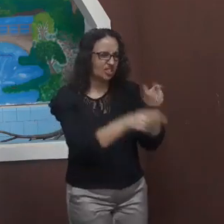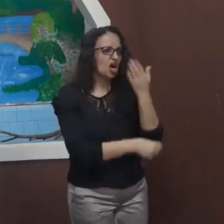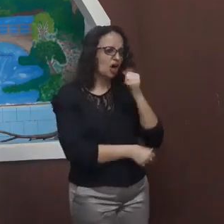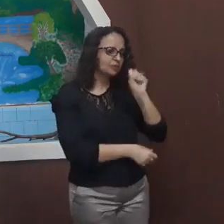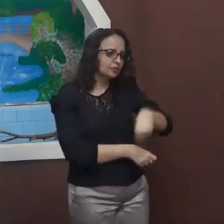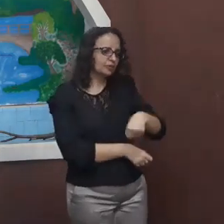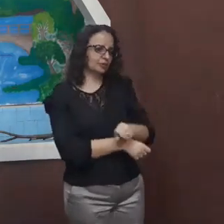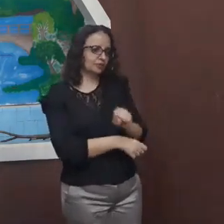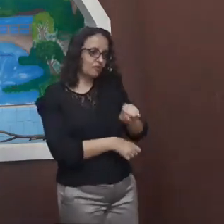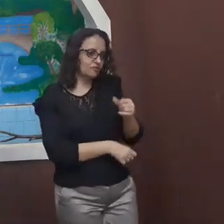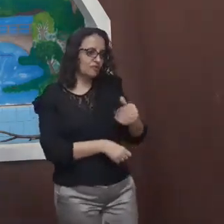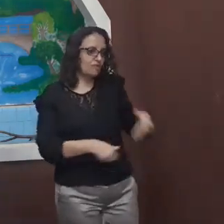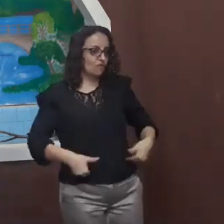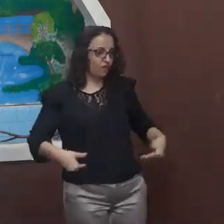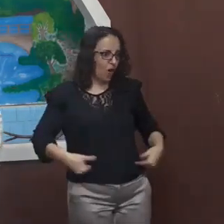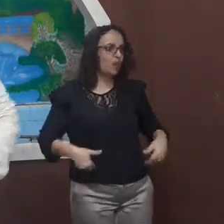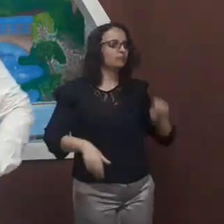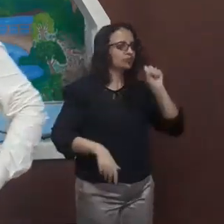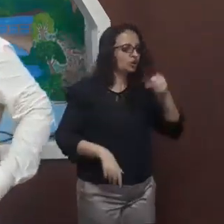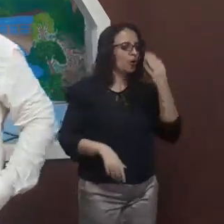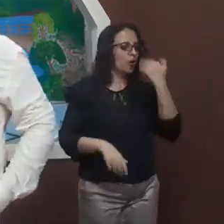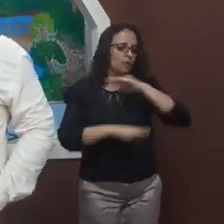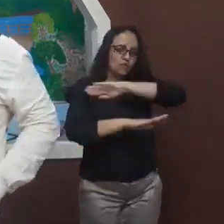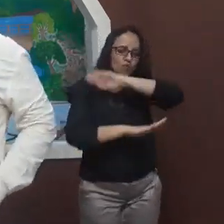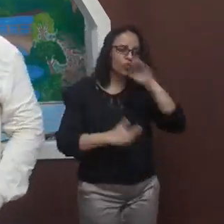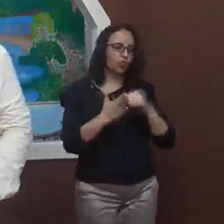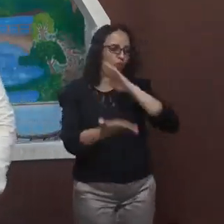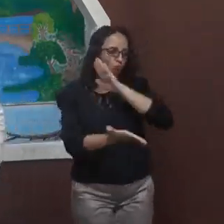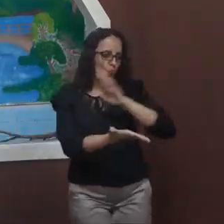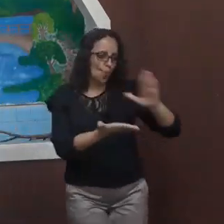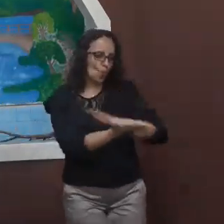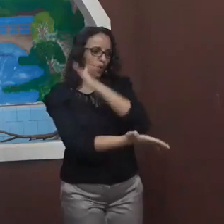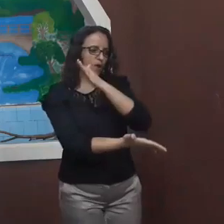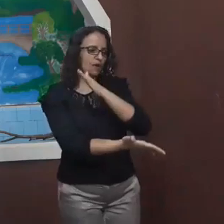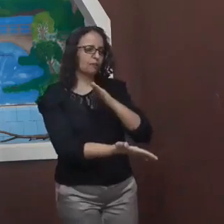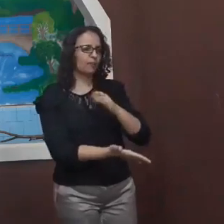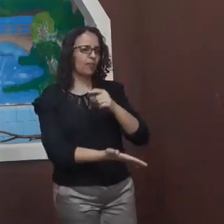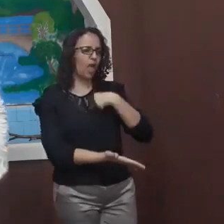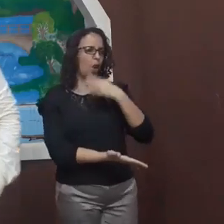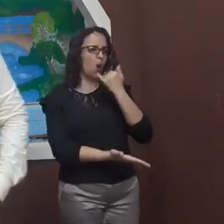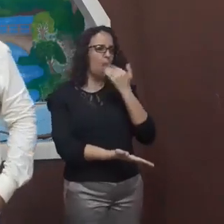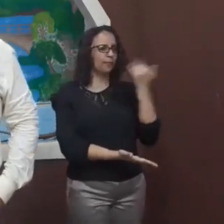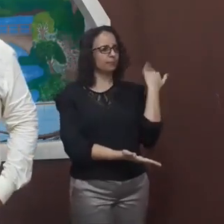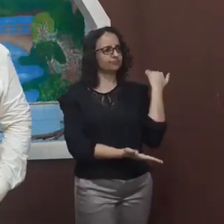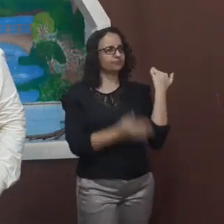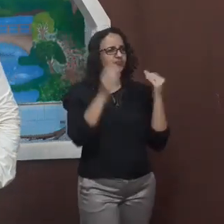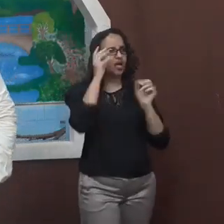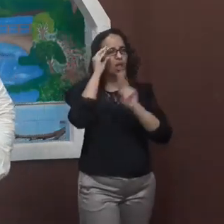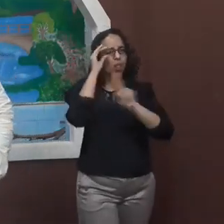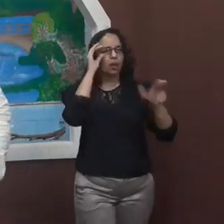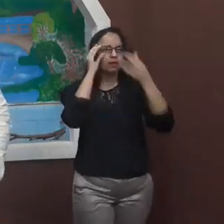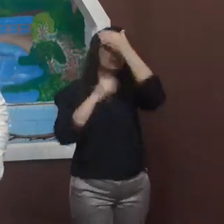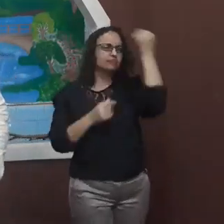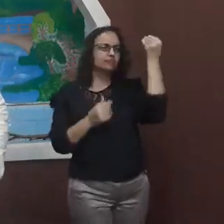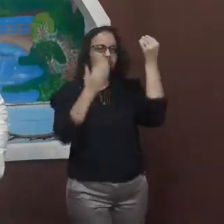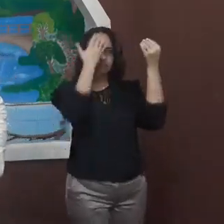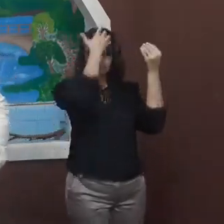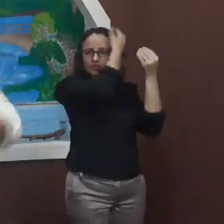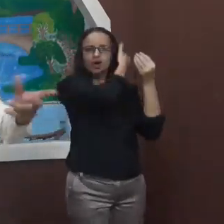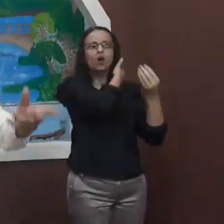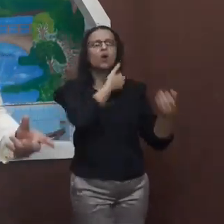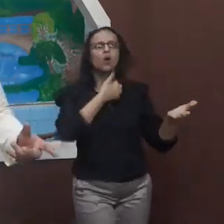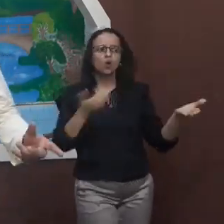Não como não. Eu comi um negócio, se alguém falar, lembra aí, eu esqueci o nome daquilo lá. Que no sítio, hoje,